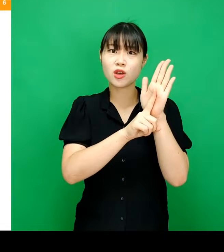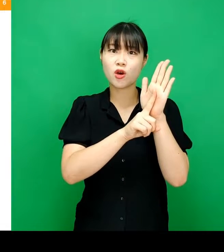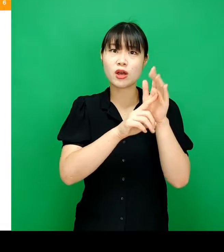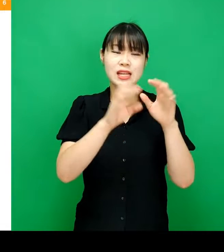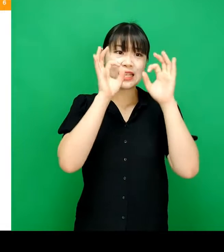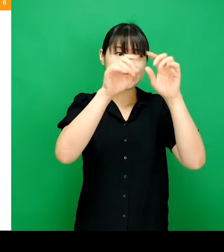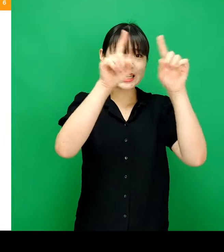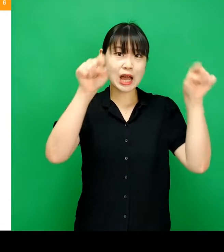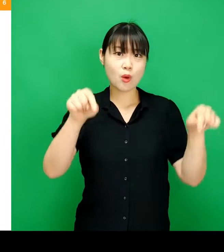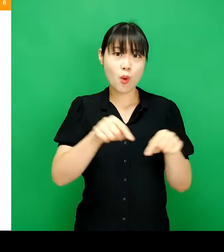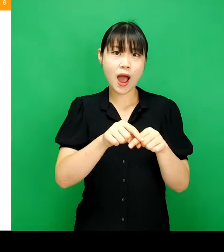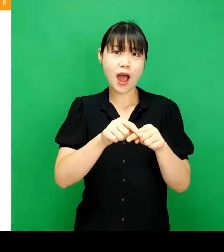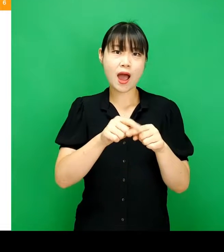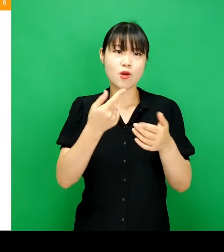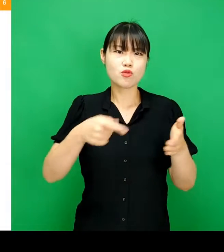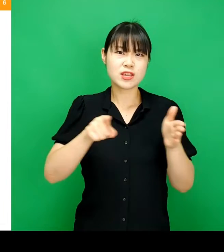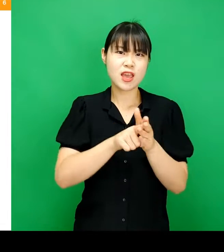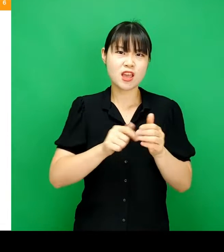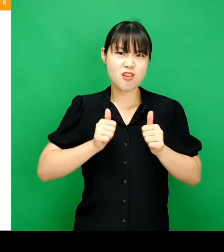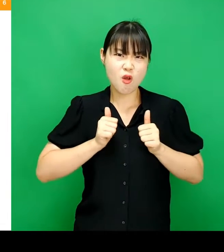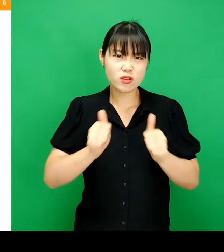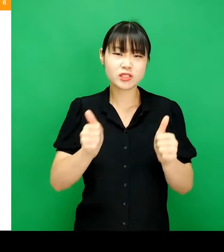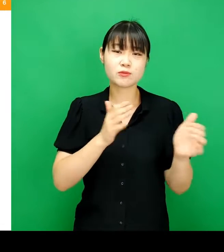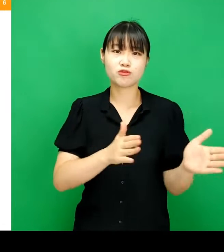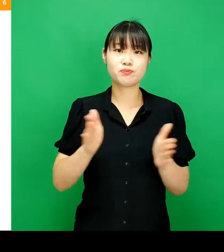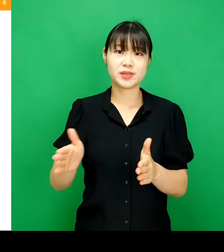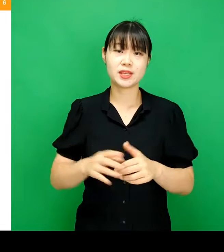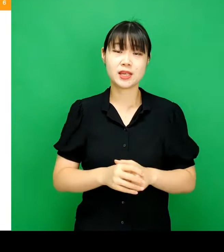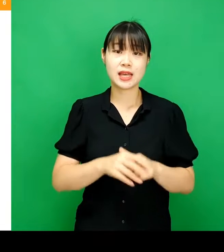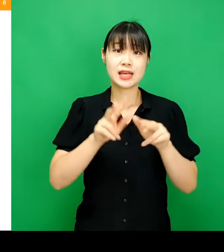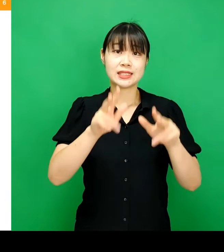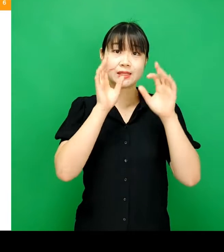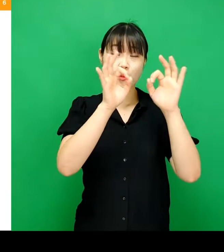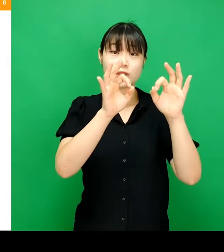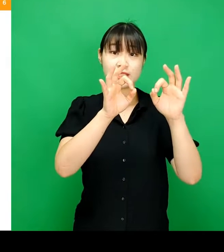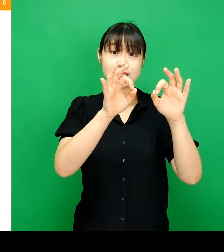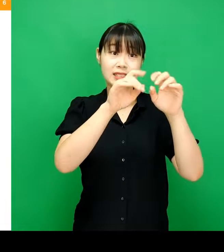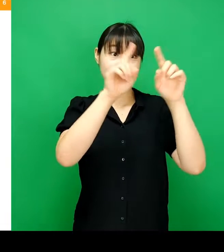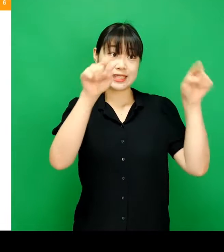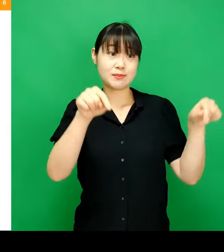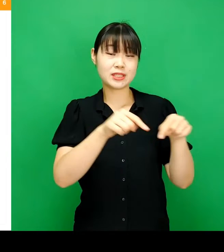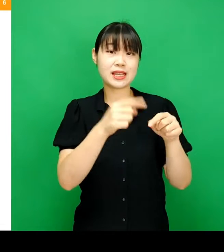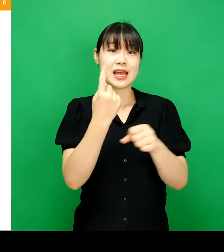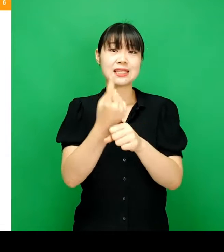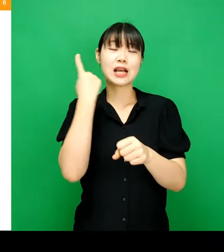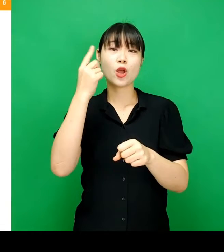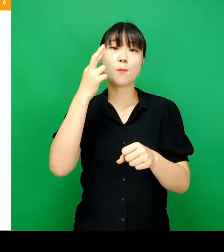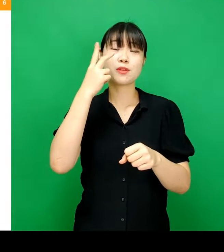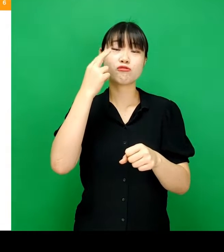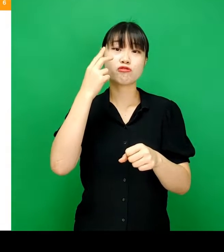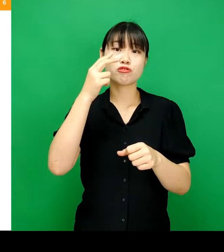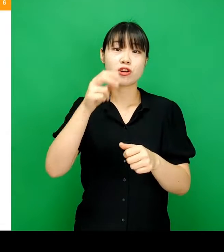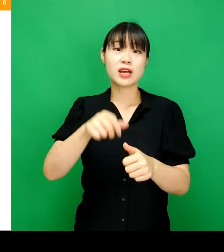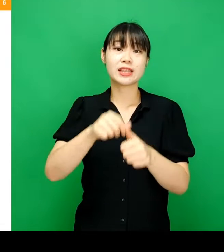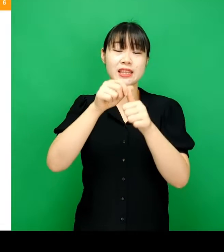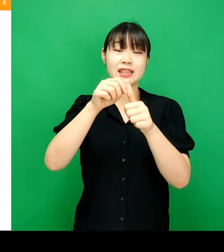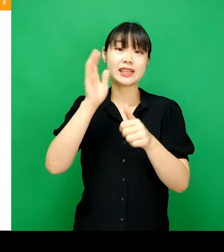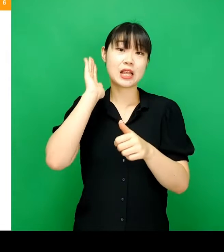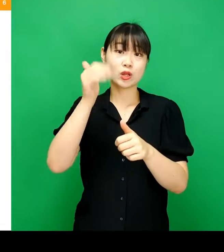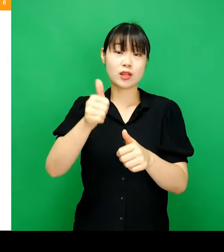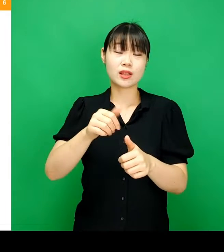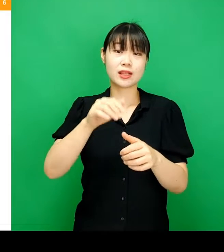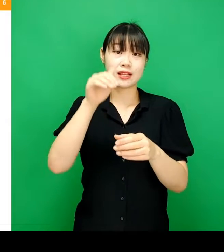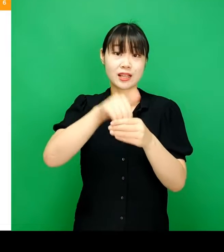데이터 저널리즘 팀도 시각화 컨텐츠를 공들여 준비합니다. 지금 보시는 이미지는 작년 미국 대선